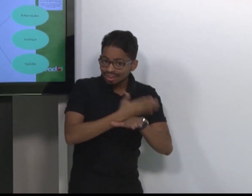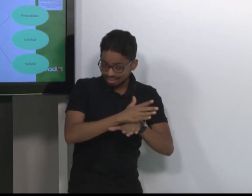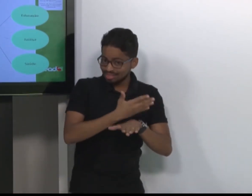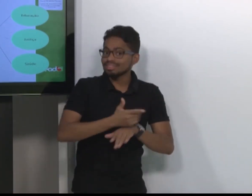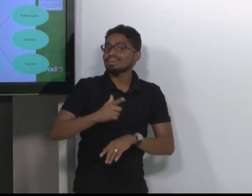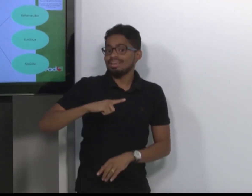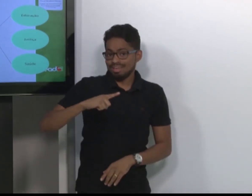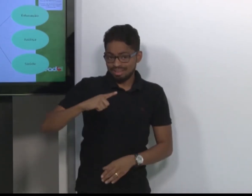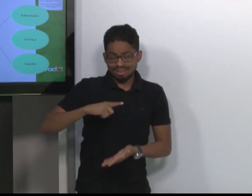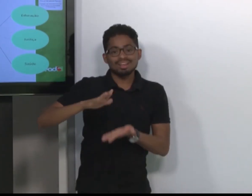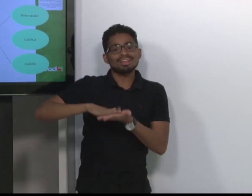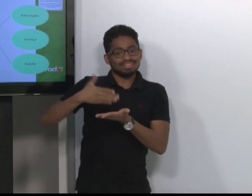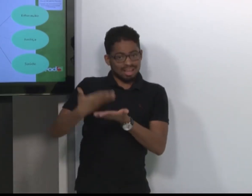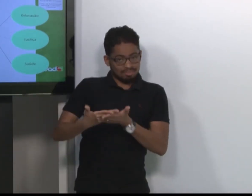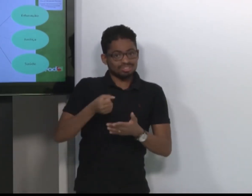previamente treino,